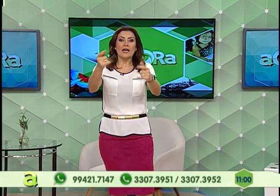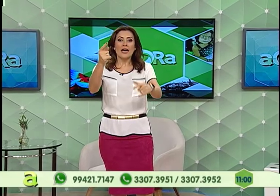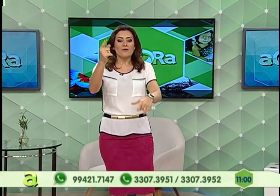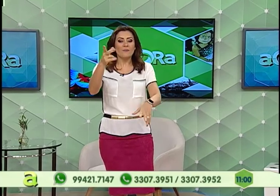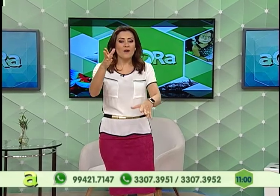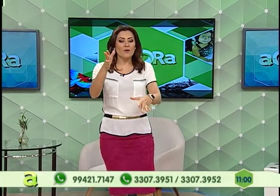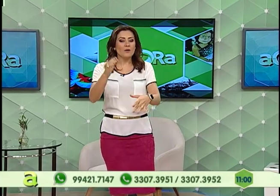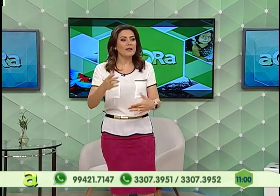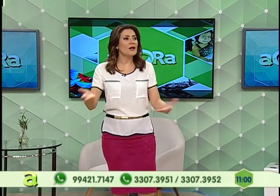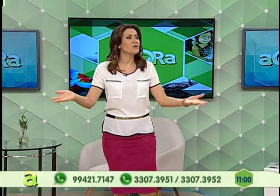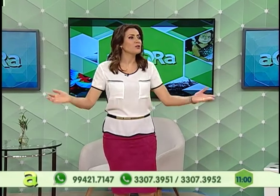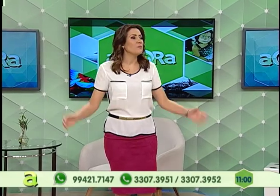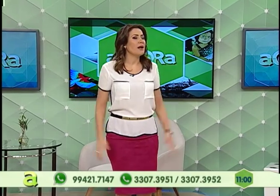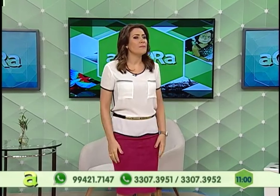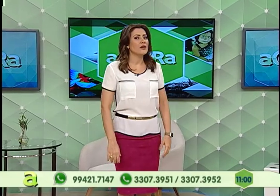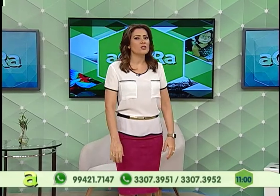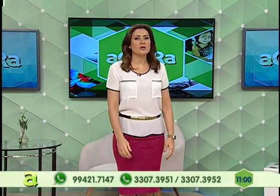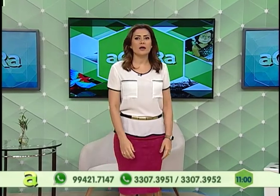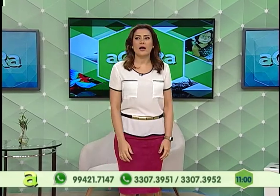Quero o bolo. Cadê a burra do Parabéns, Ricardo?